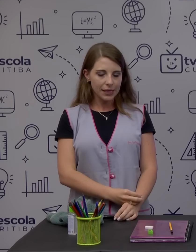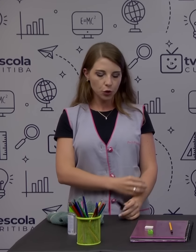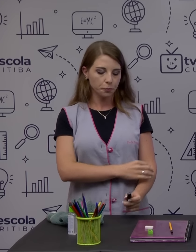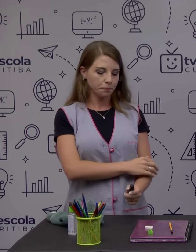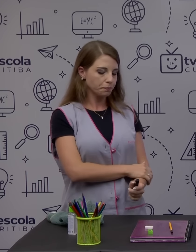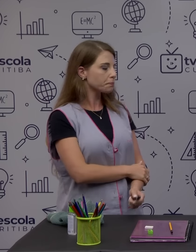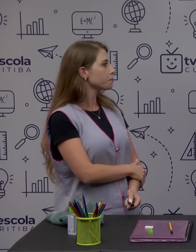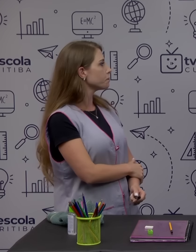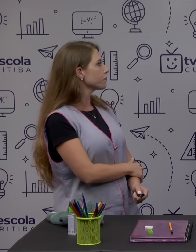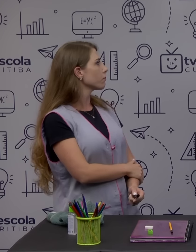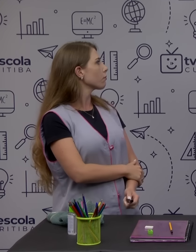certo?